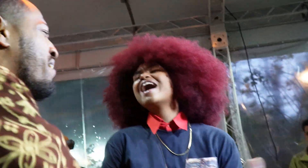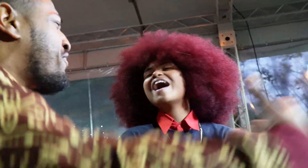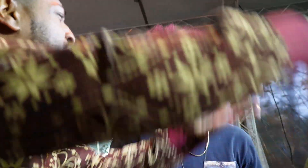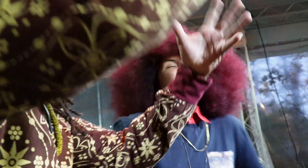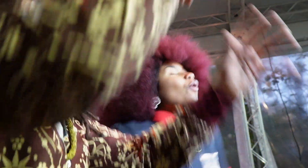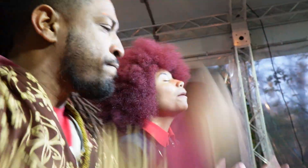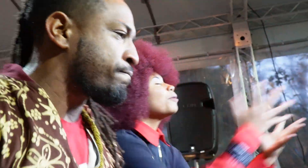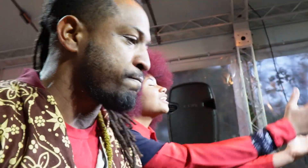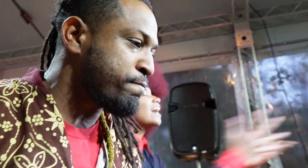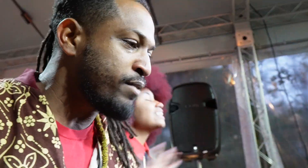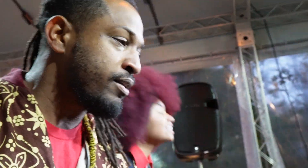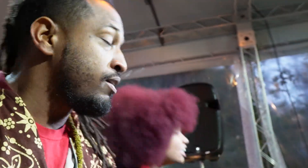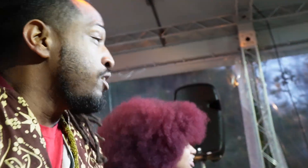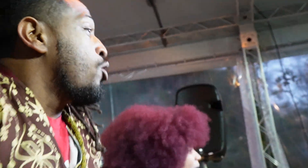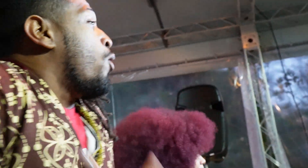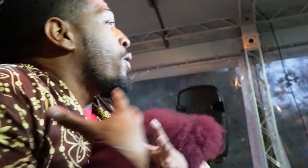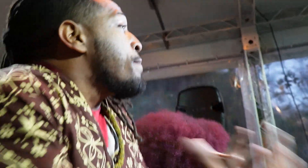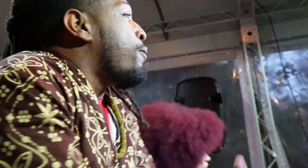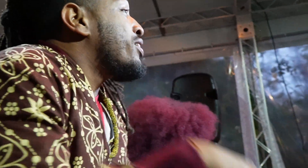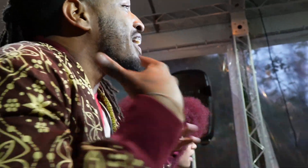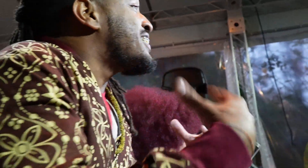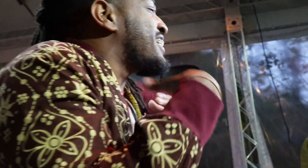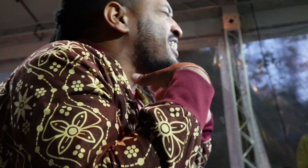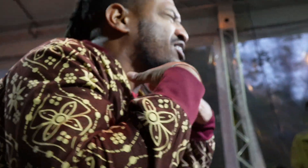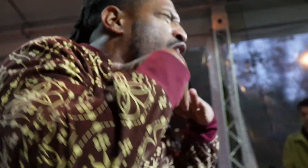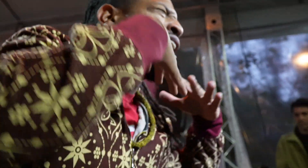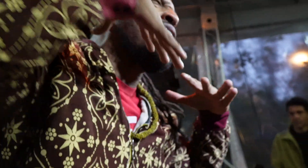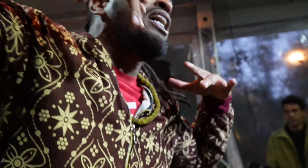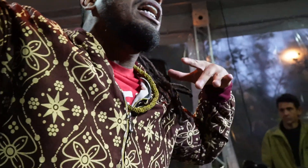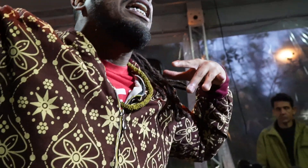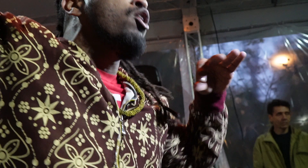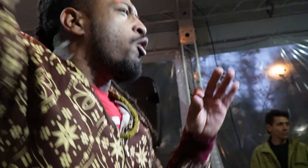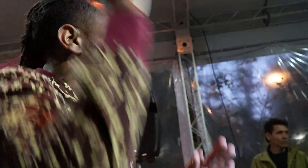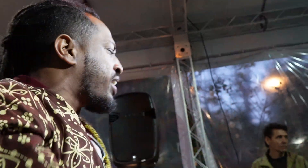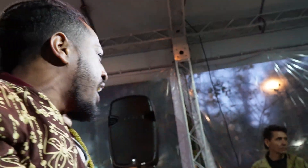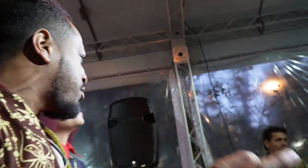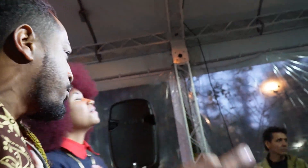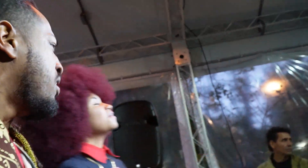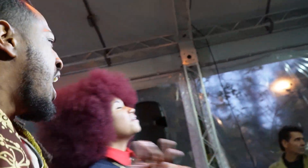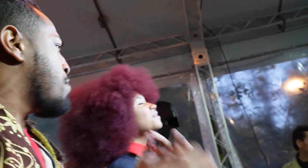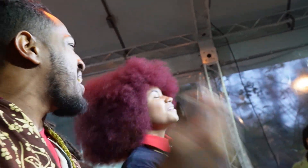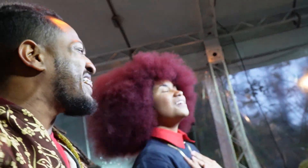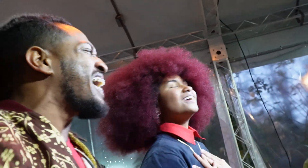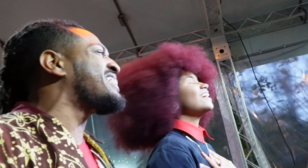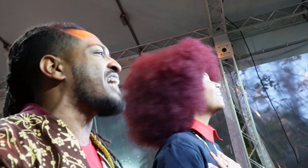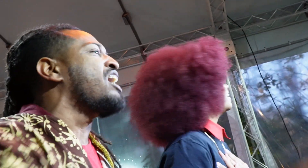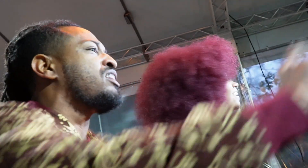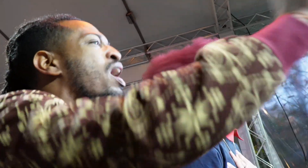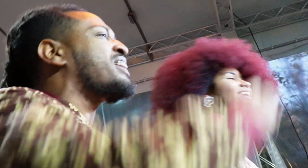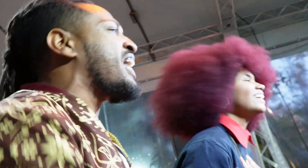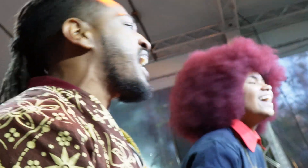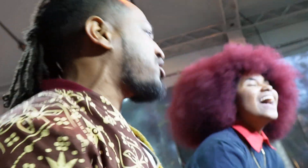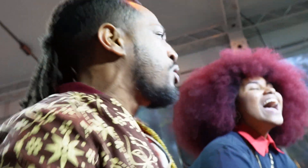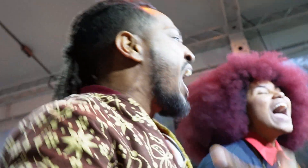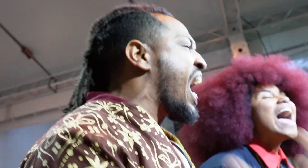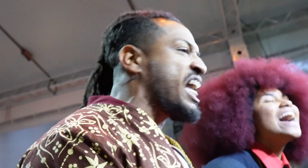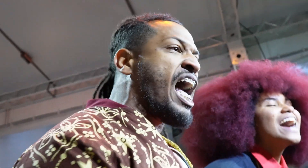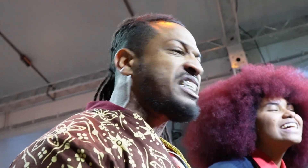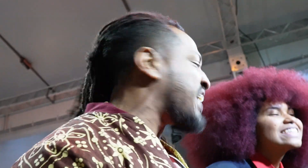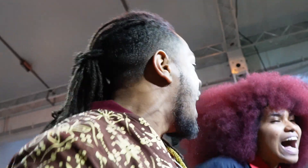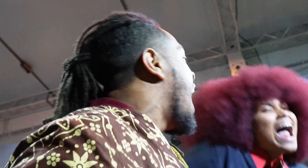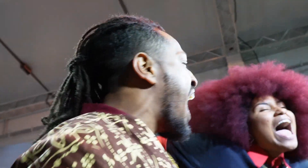quiser. O que preferir. O importante é a gente estar bem. O importante é a gente sorrir. O meu crespo, a minha trança, não é adereço.